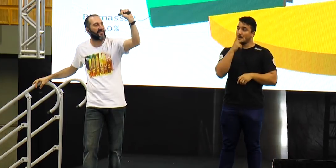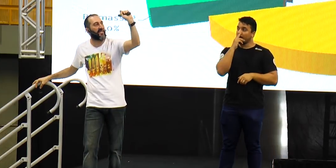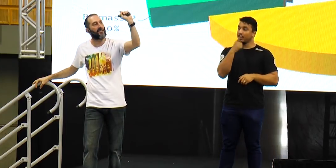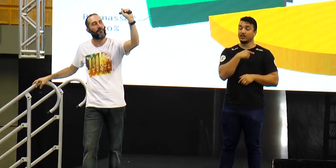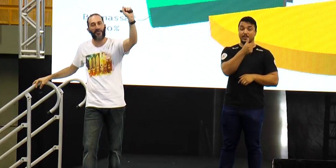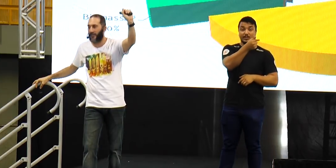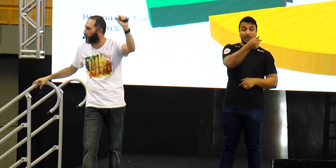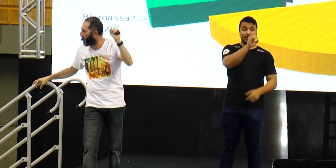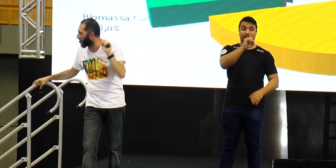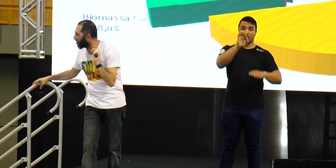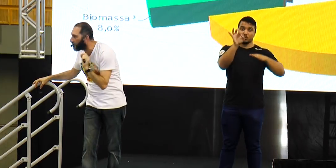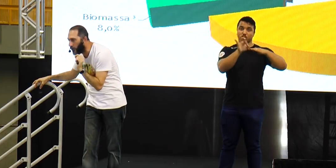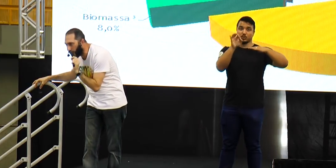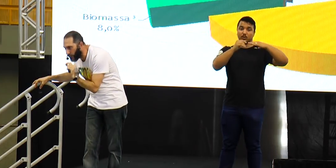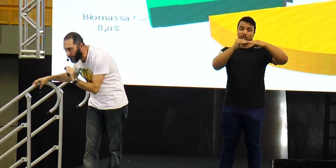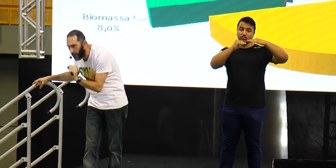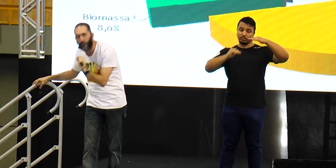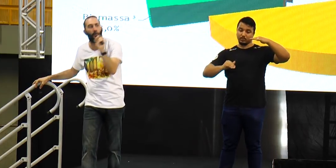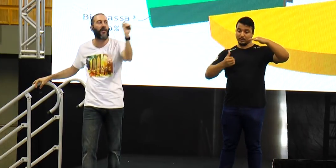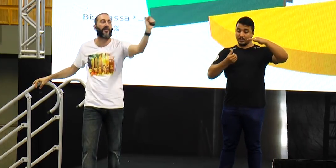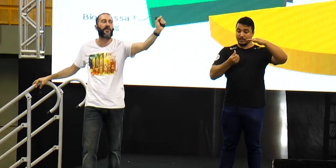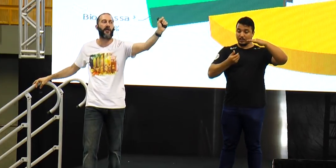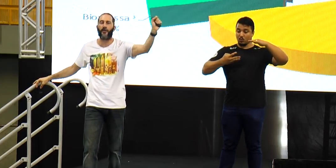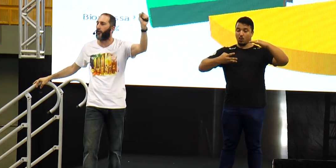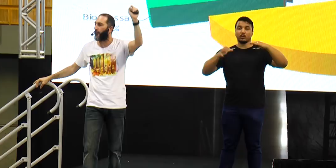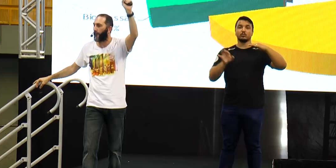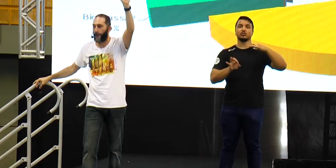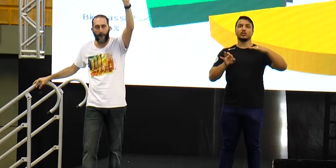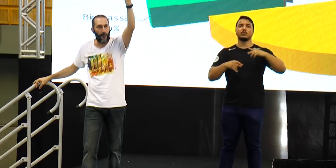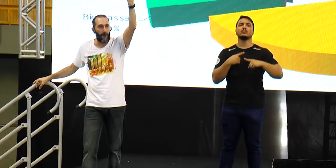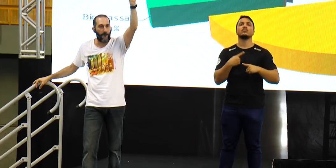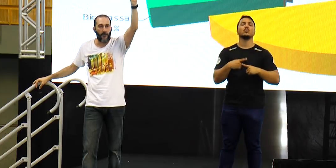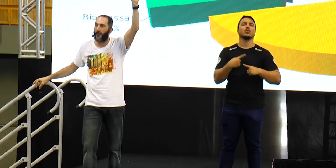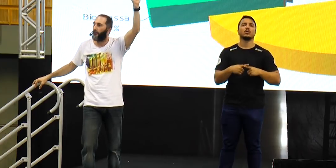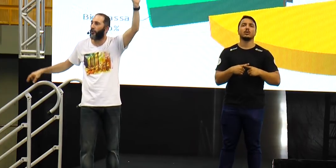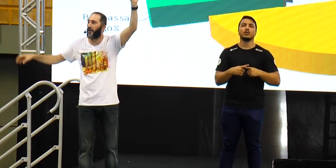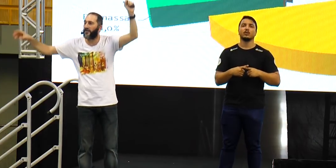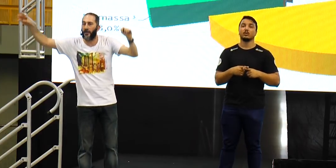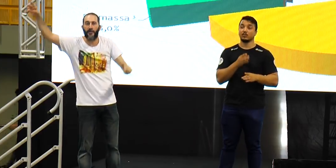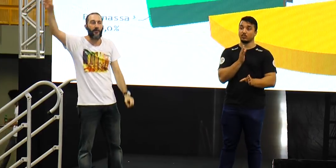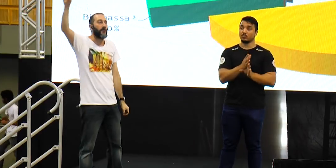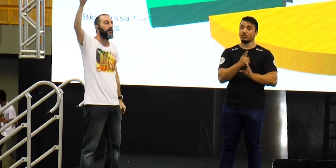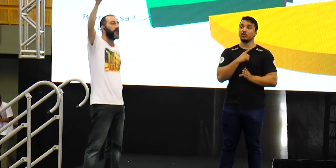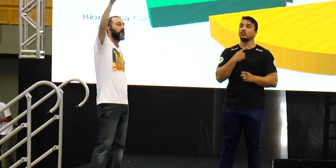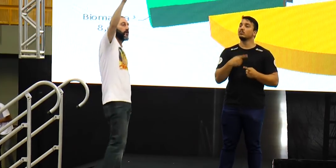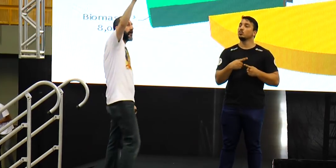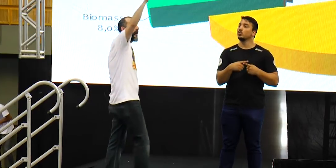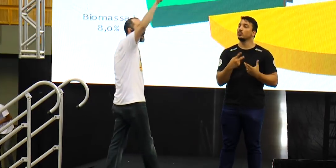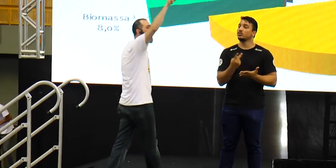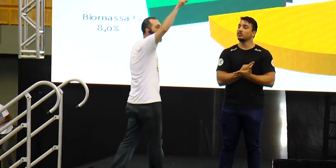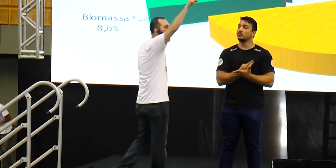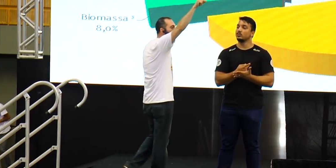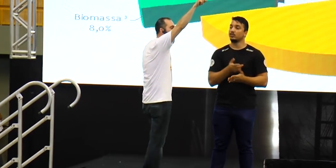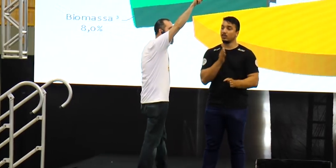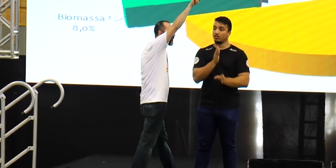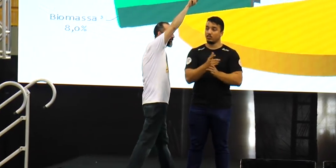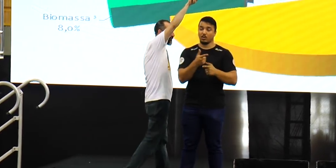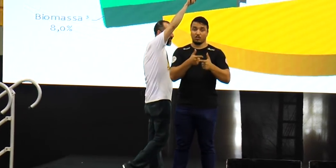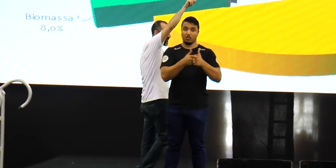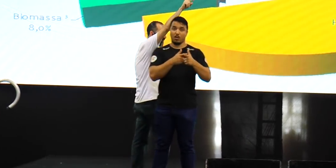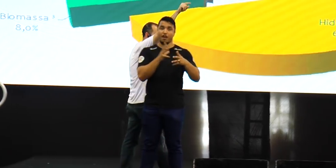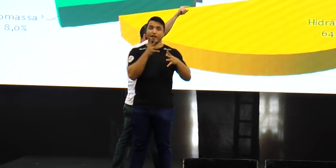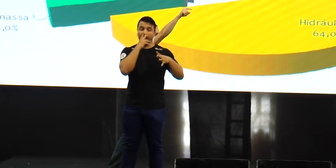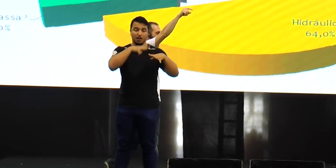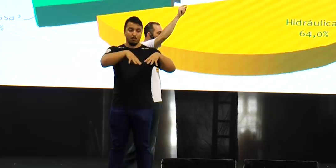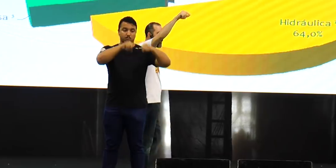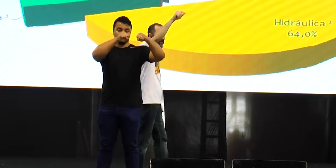caíram de 70% para 64%. Por que eles caíram? Por que eles caíram? A crise do apagão,